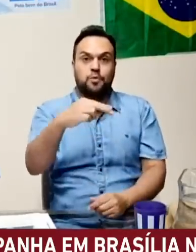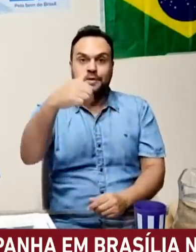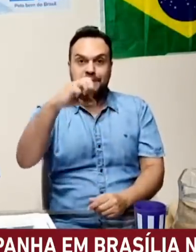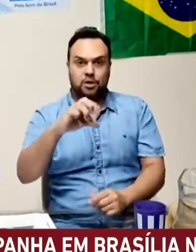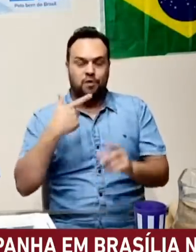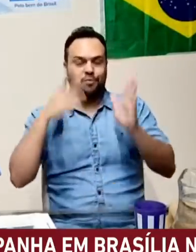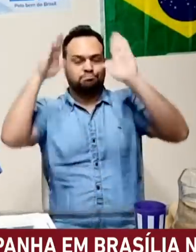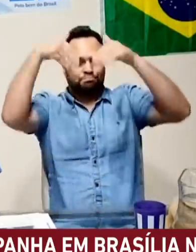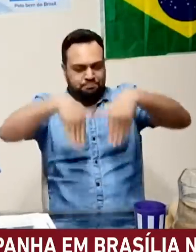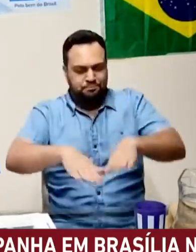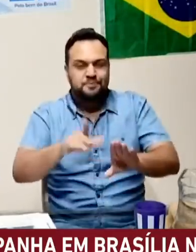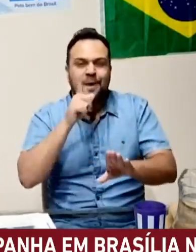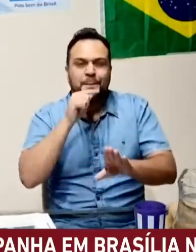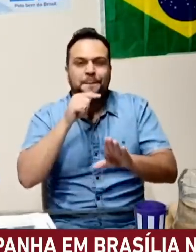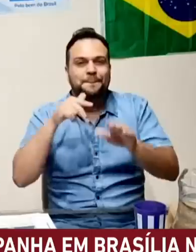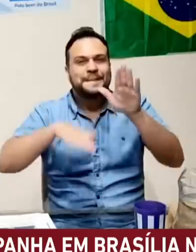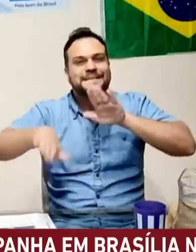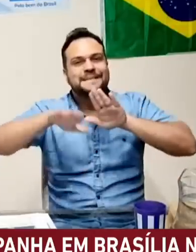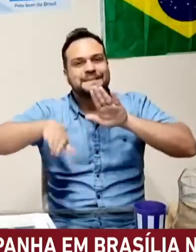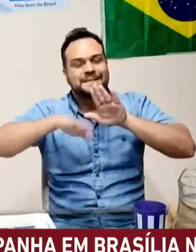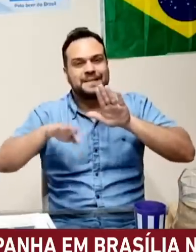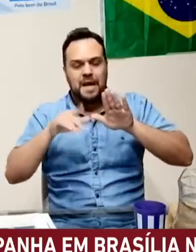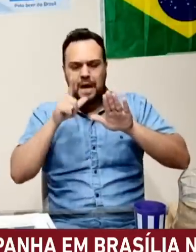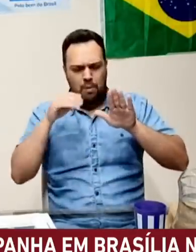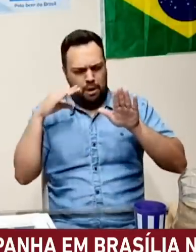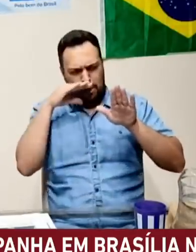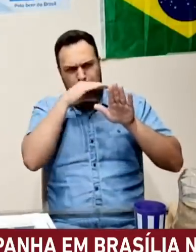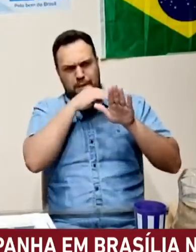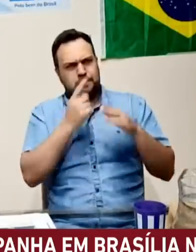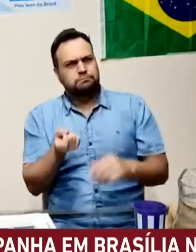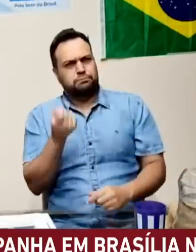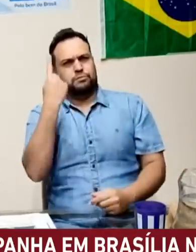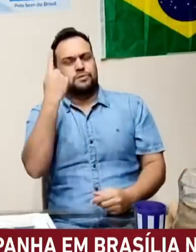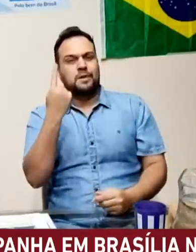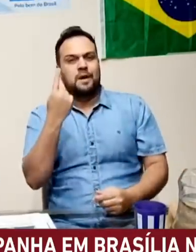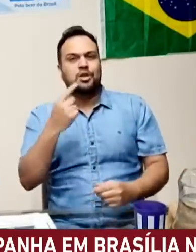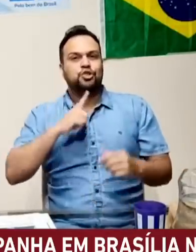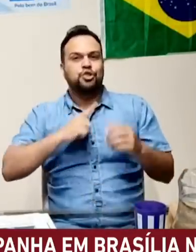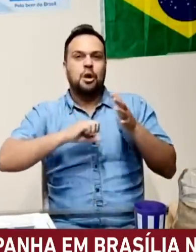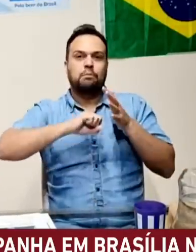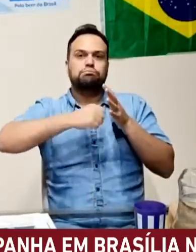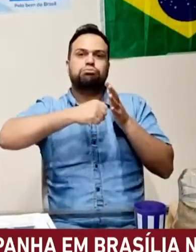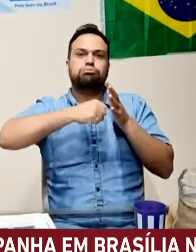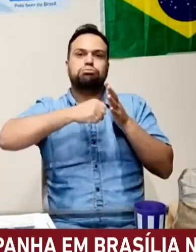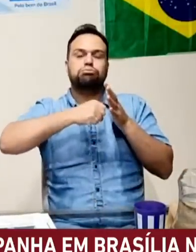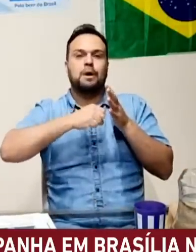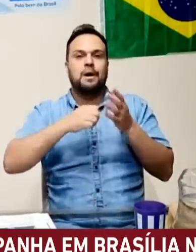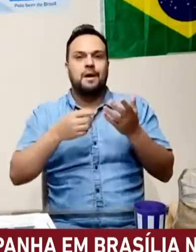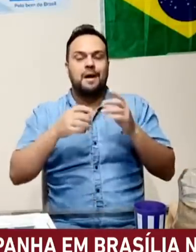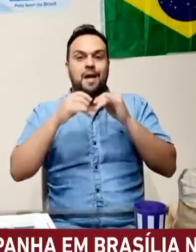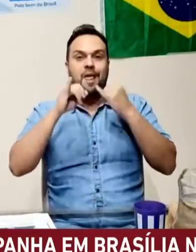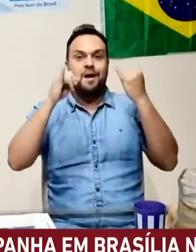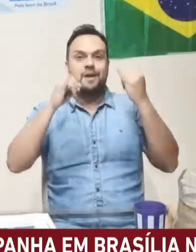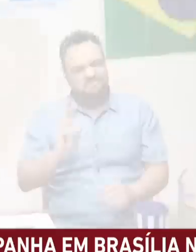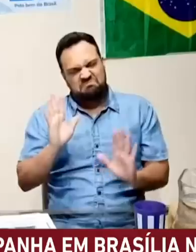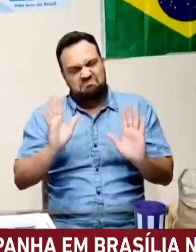uma água quente, ele falou, pô, que negócio é esse? Eu perguntei, tinha um aquecimento elétrico, não era solar, não, elétrico. Ele disse,